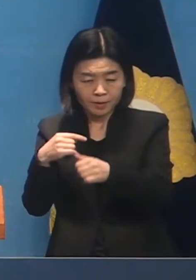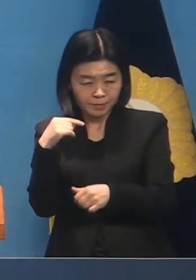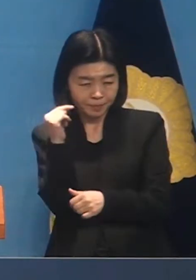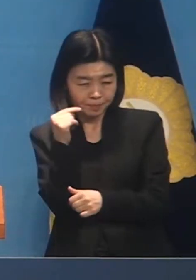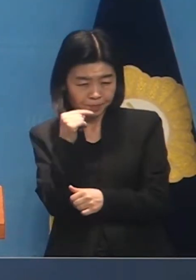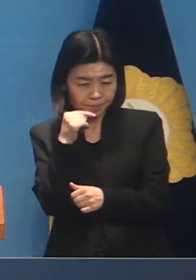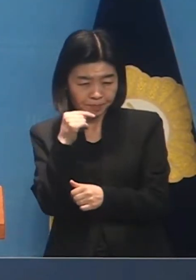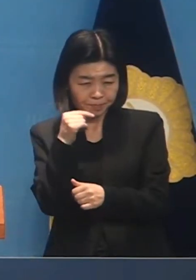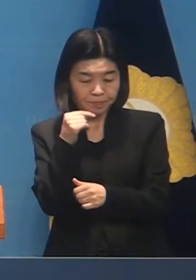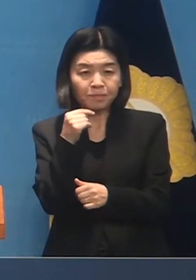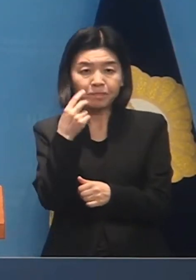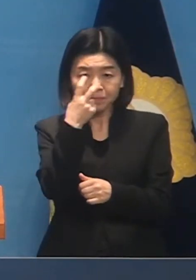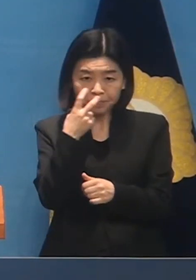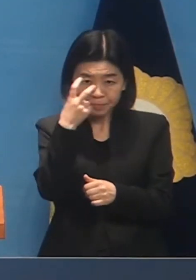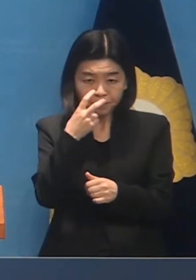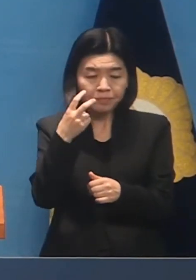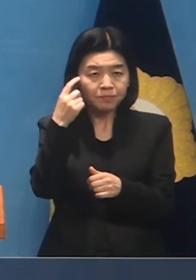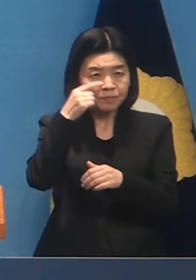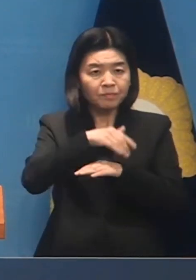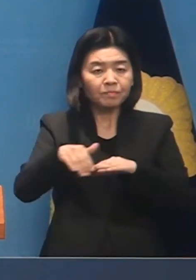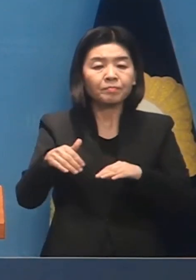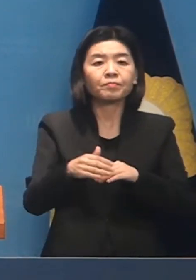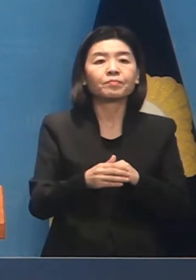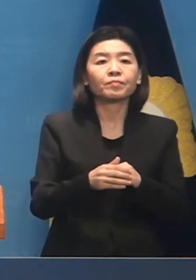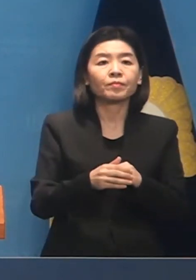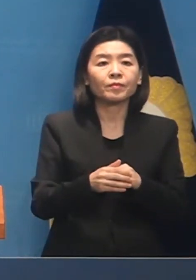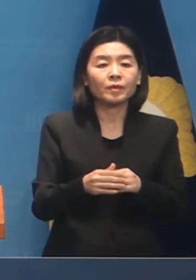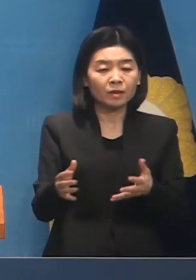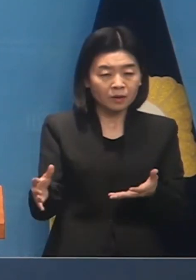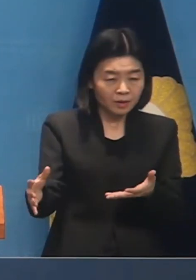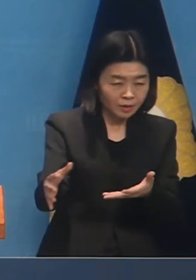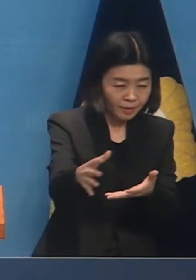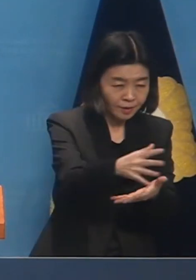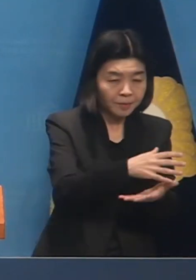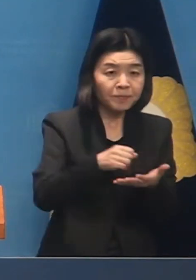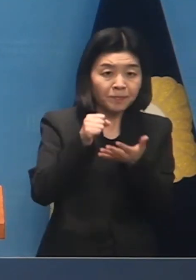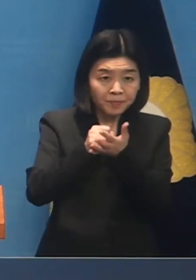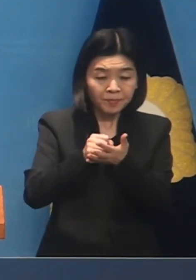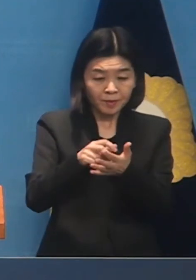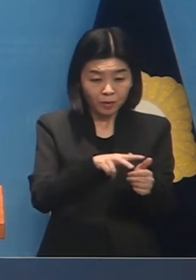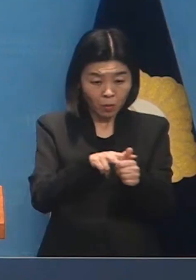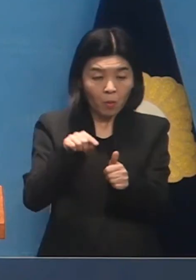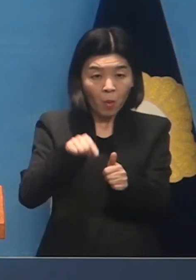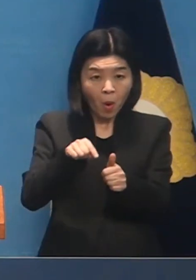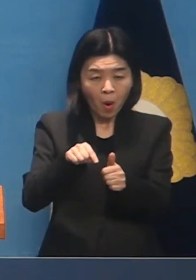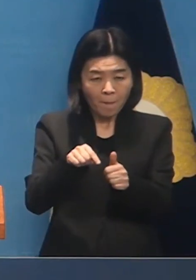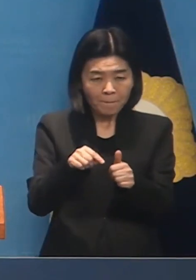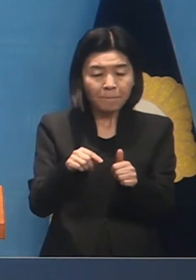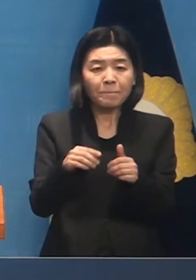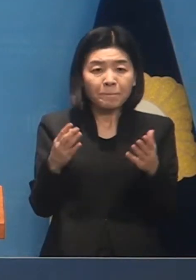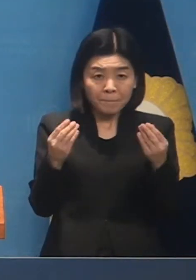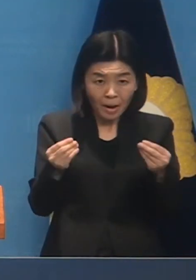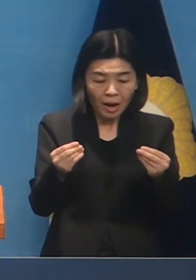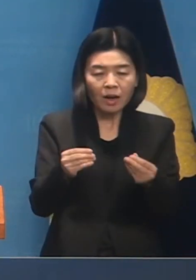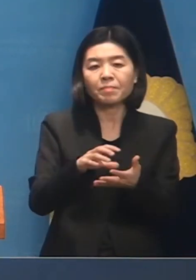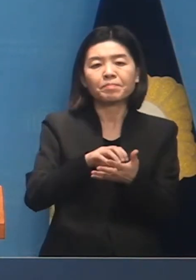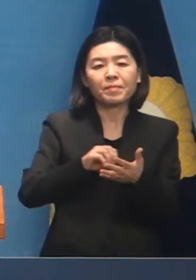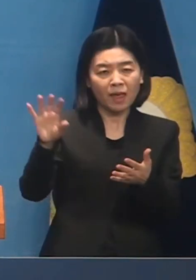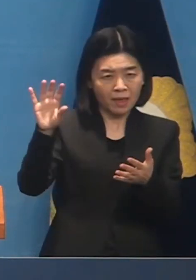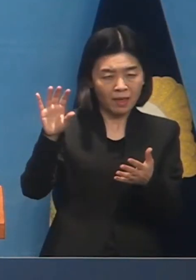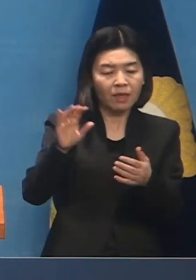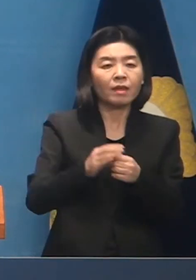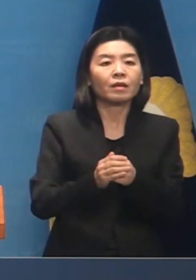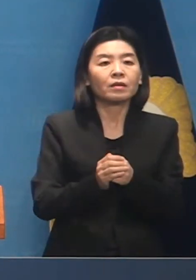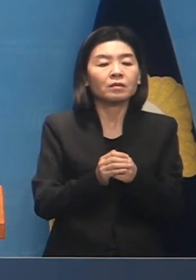심사하도록 하겠습니다. 수사기관이 수집한 무관 정보는 즉시 폐기하게 하며 실질적인